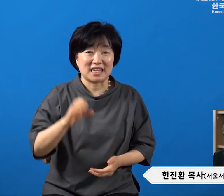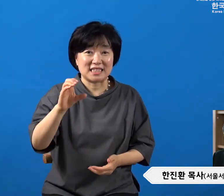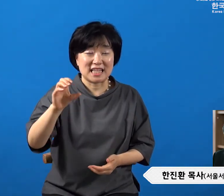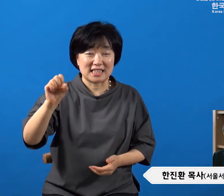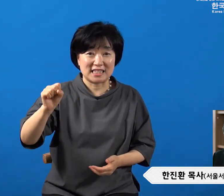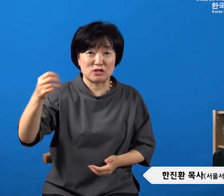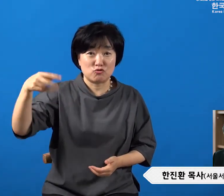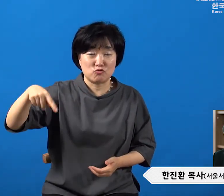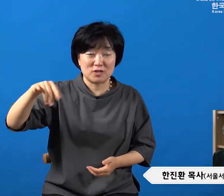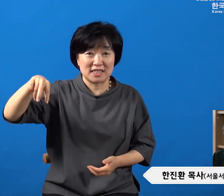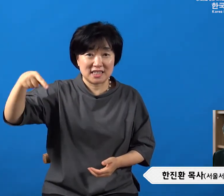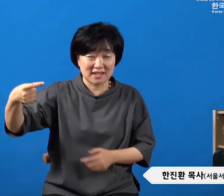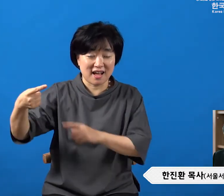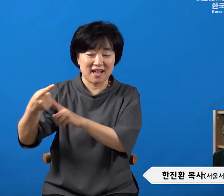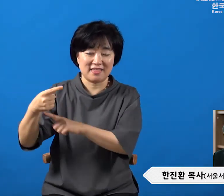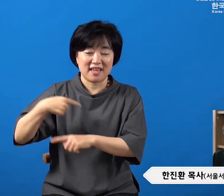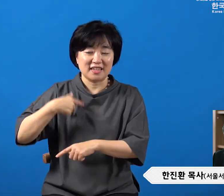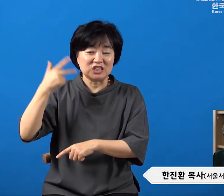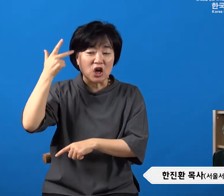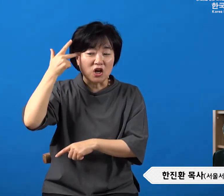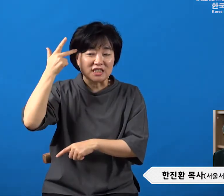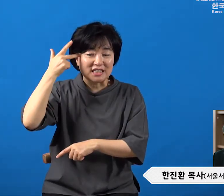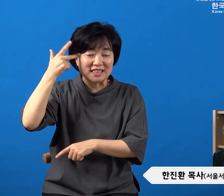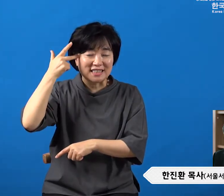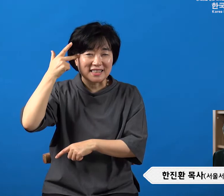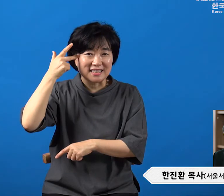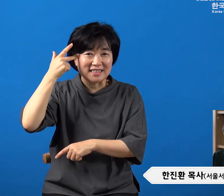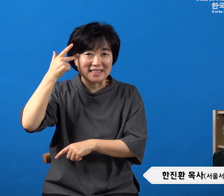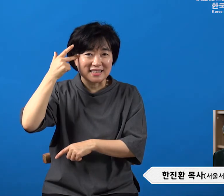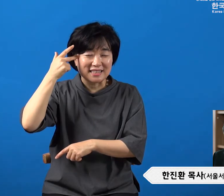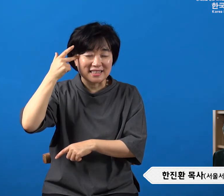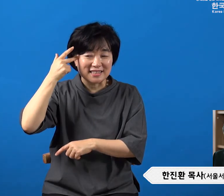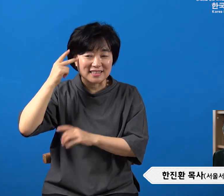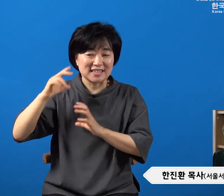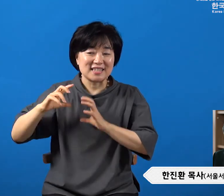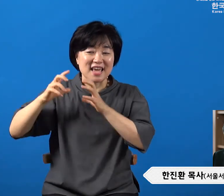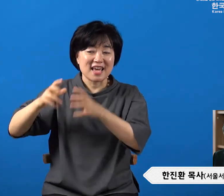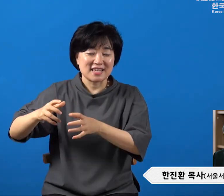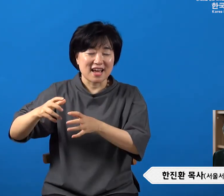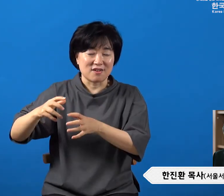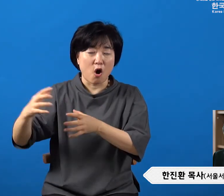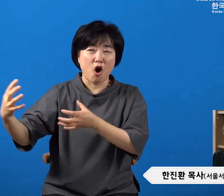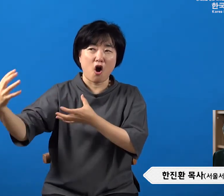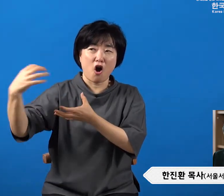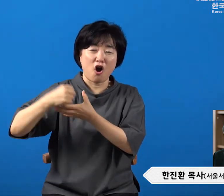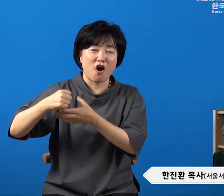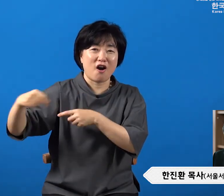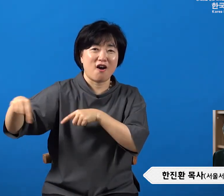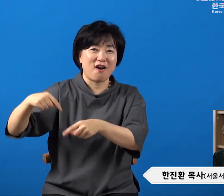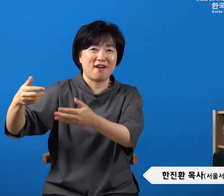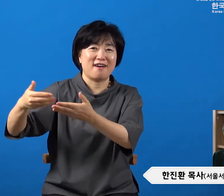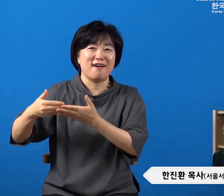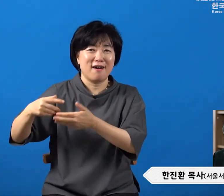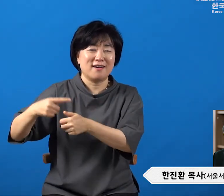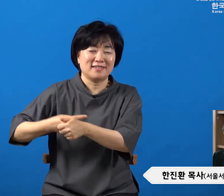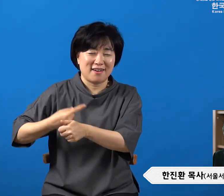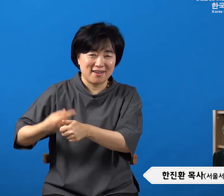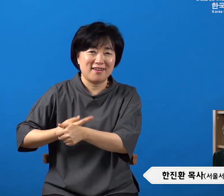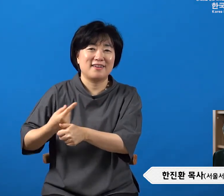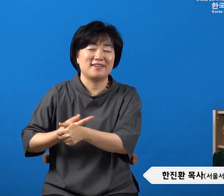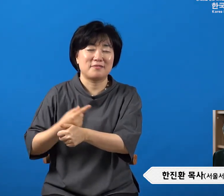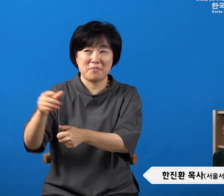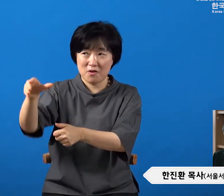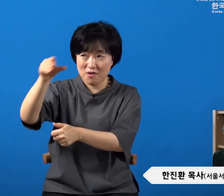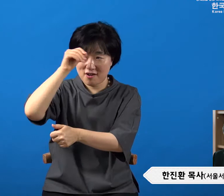C.S. 루이스가 자기의 정신세계를 지배하고 있으니까, 그러니까 절로 그렇게